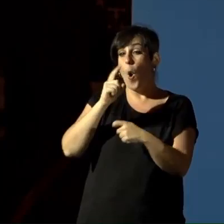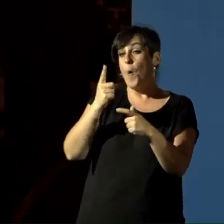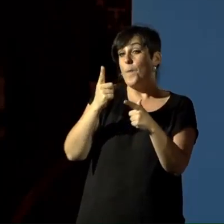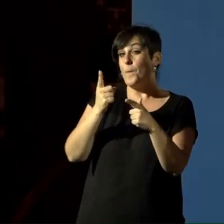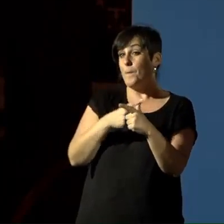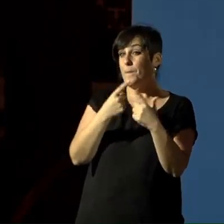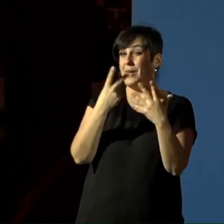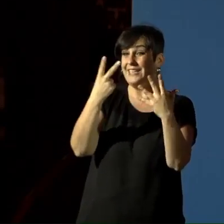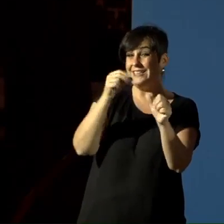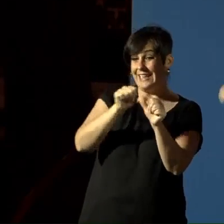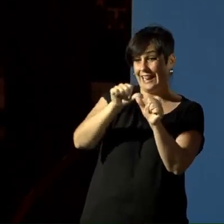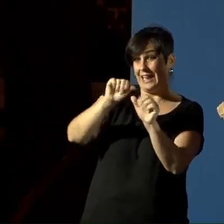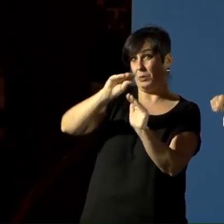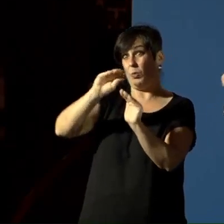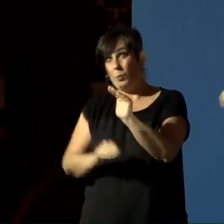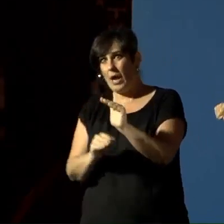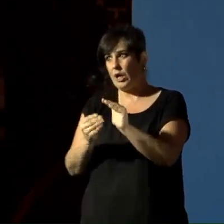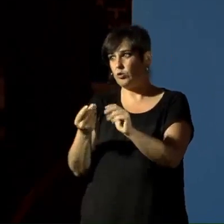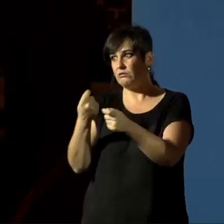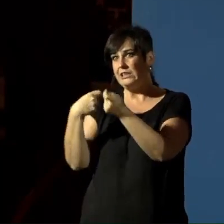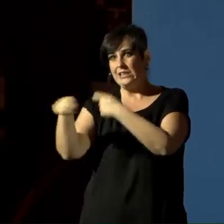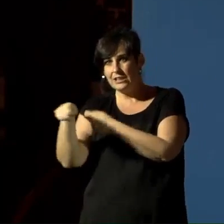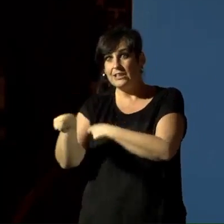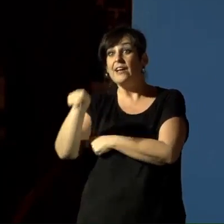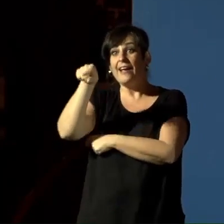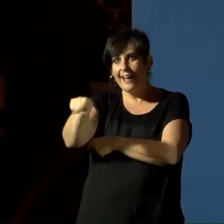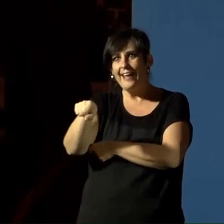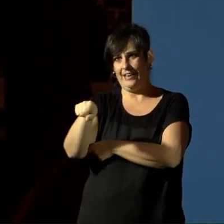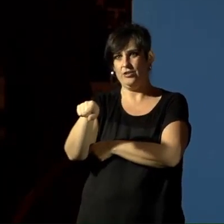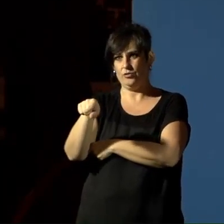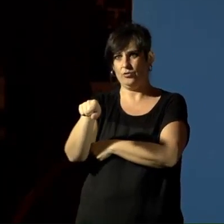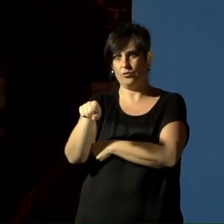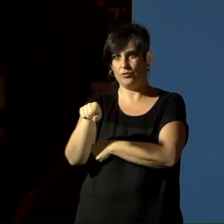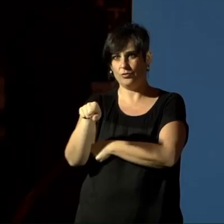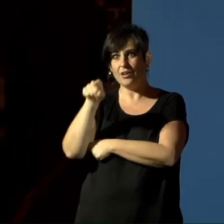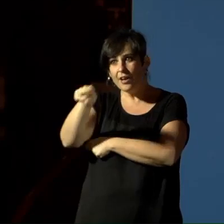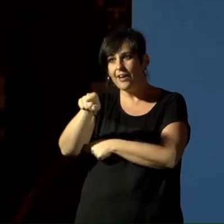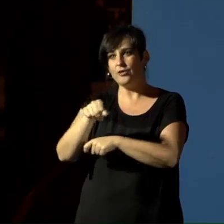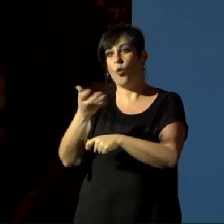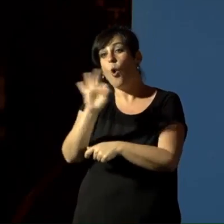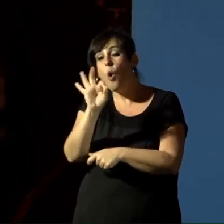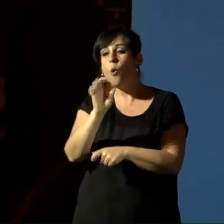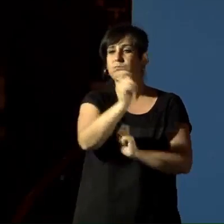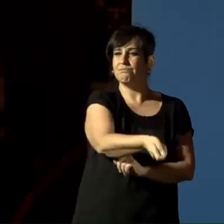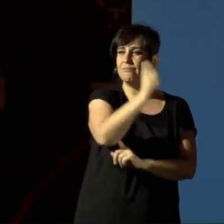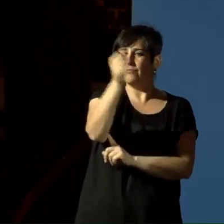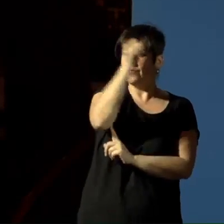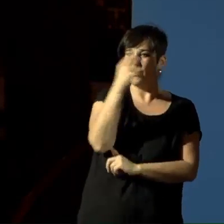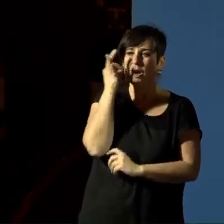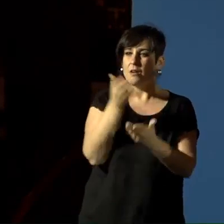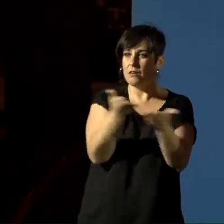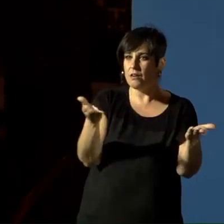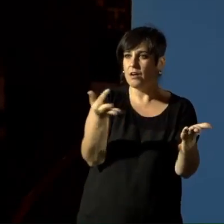27 céntimos. Eses son os nosos, os homes e mulleres do mar, pero sobre todo